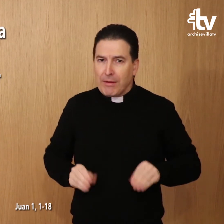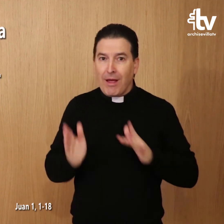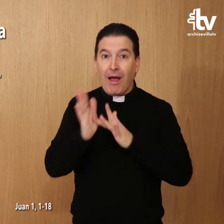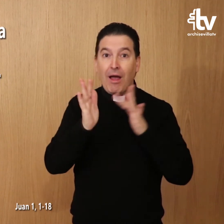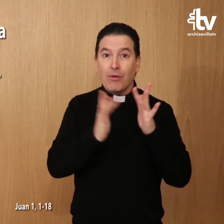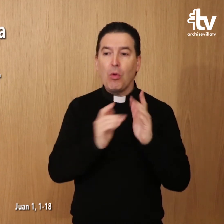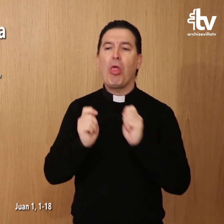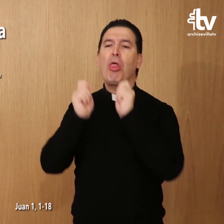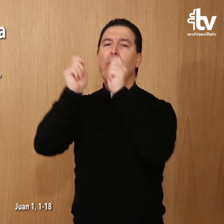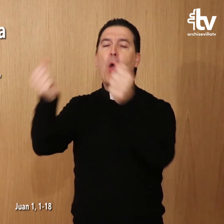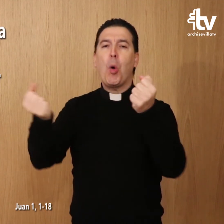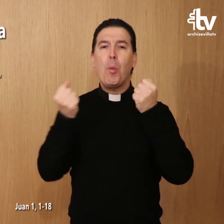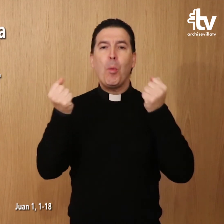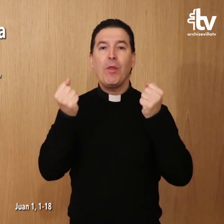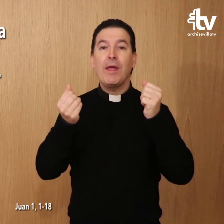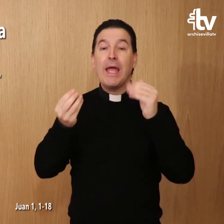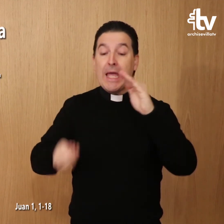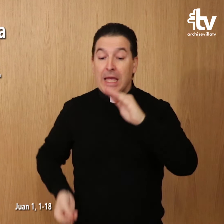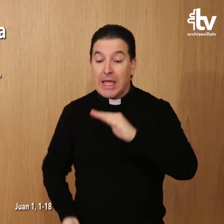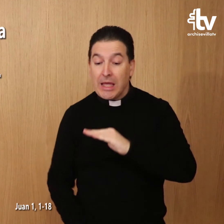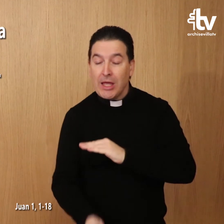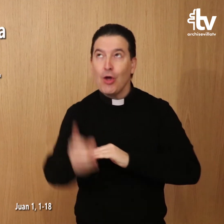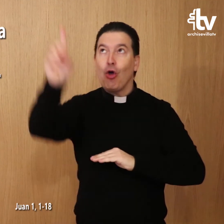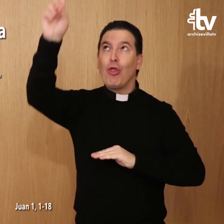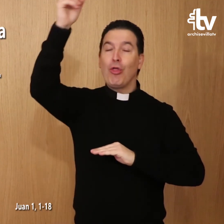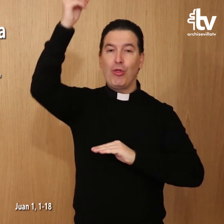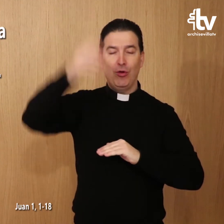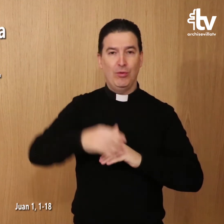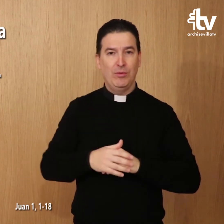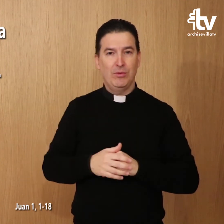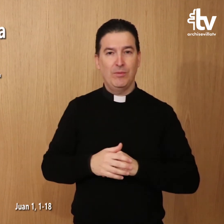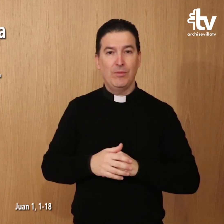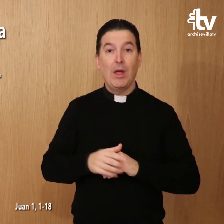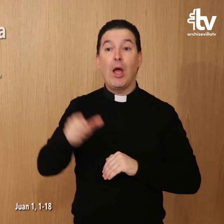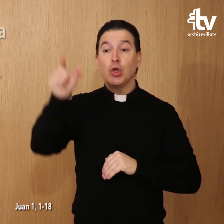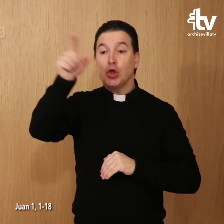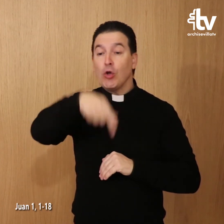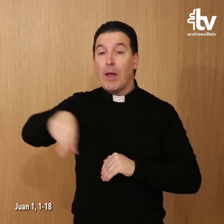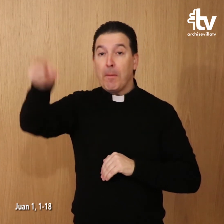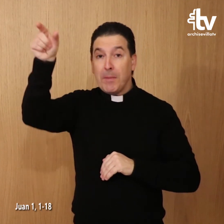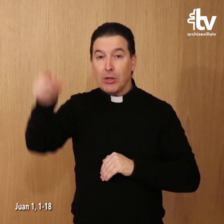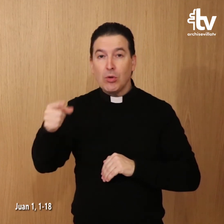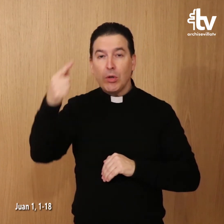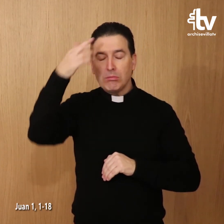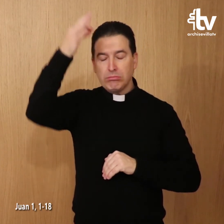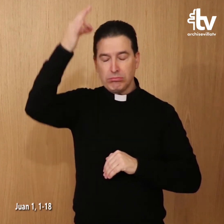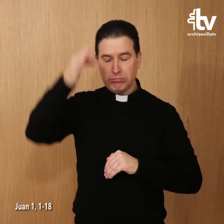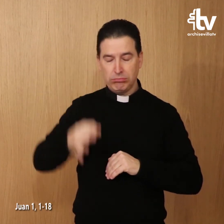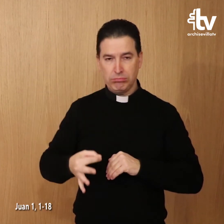recibieron, les dio poder de ser hijos de Dios, a los que creen